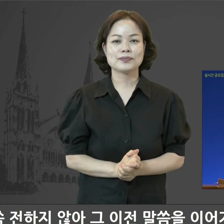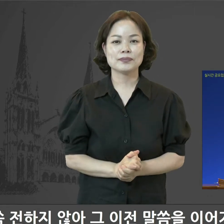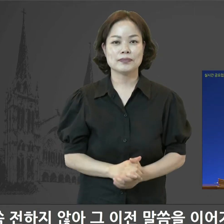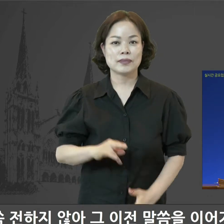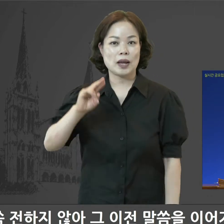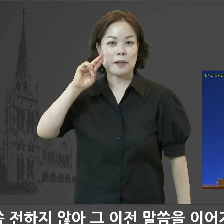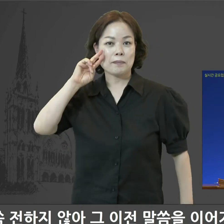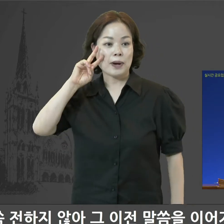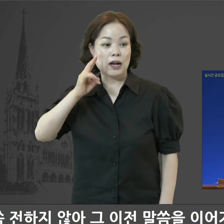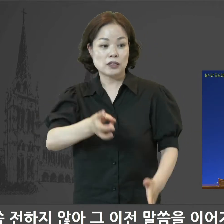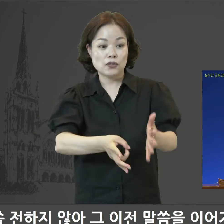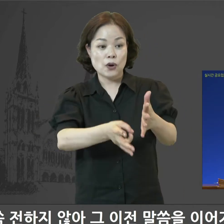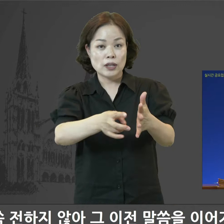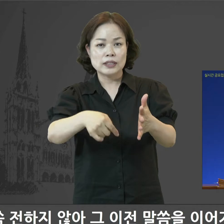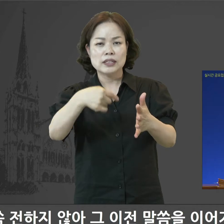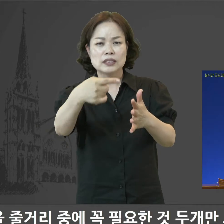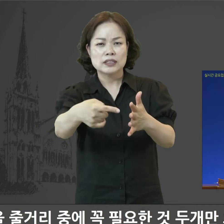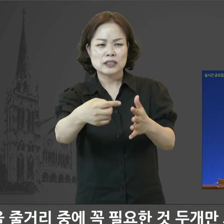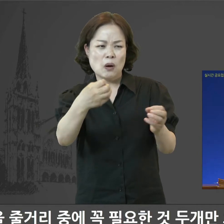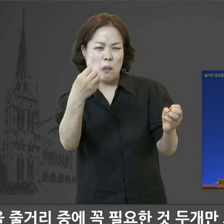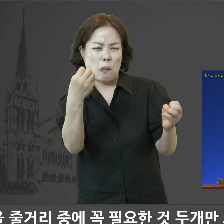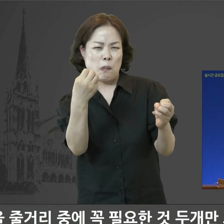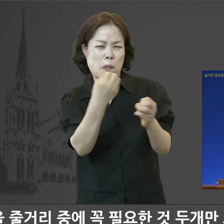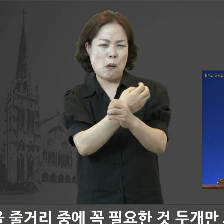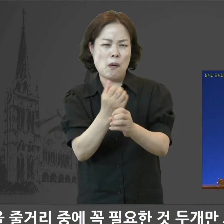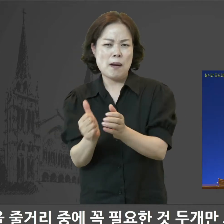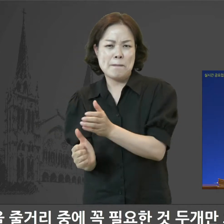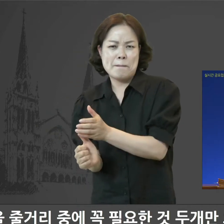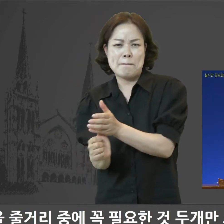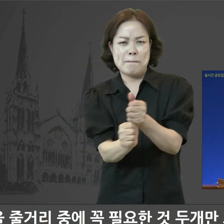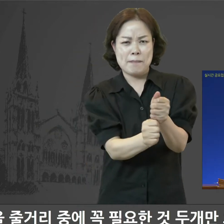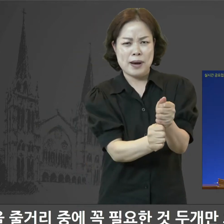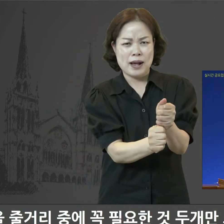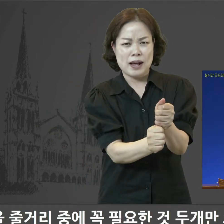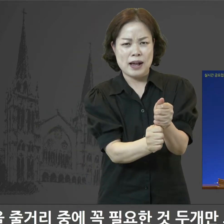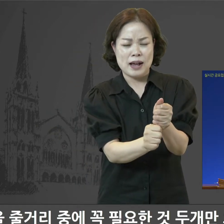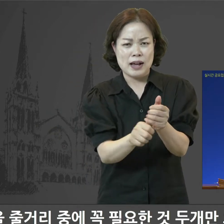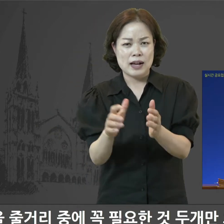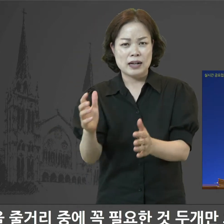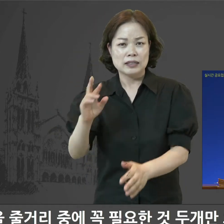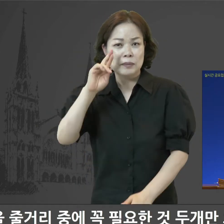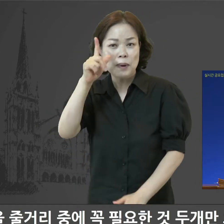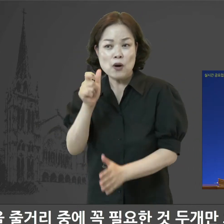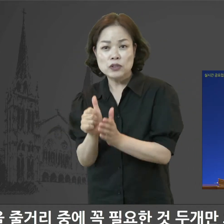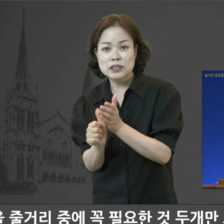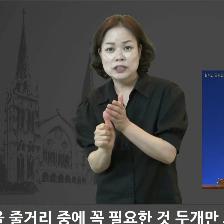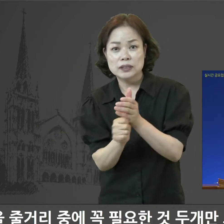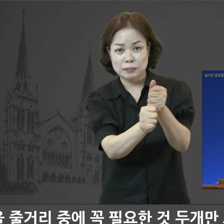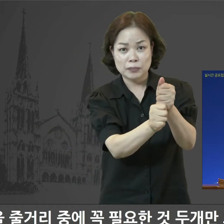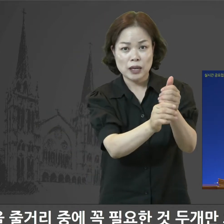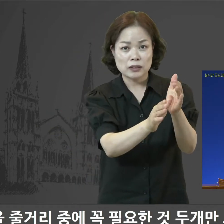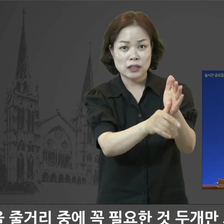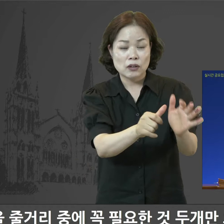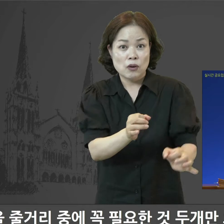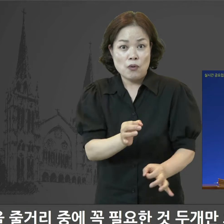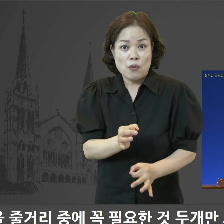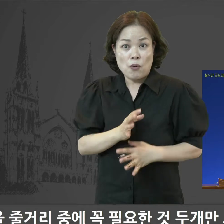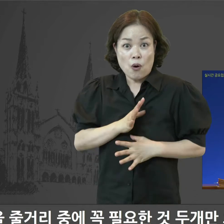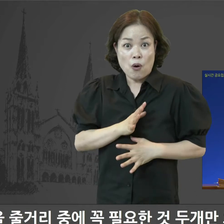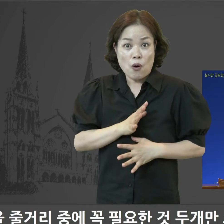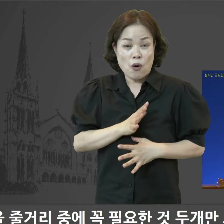바울이 예루살렘에 올라가서 오해로 인해서 붙잡혔고요. 그 붙잡혔을 때